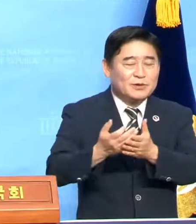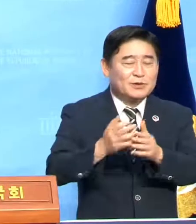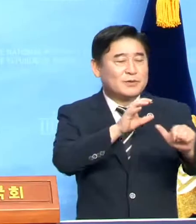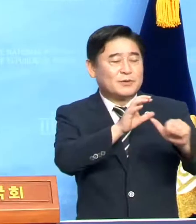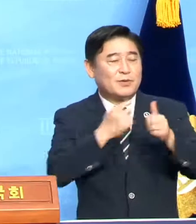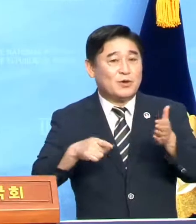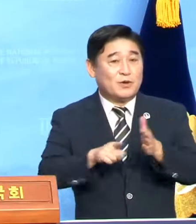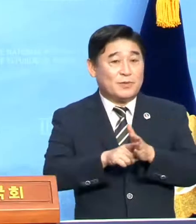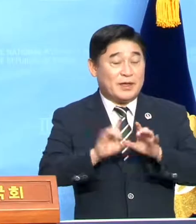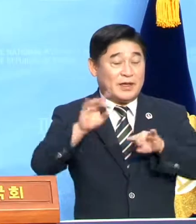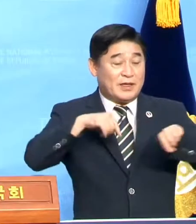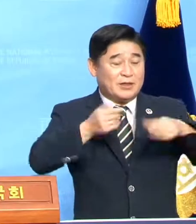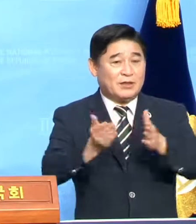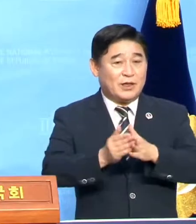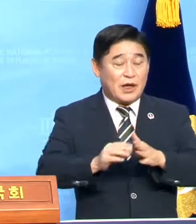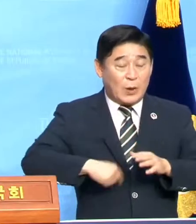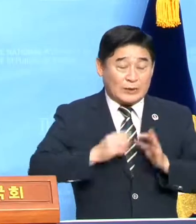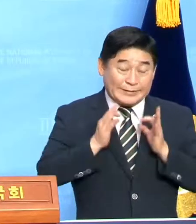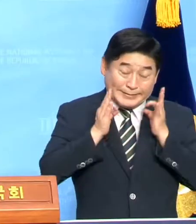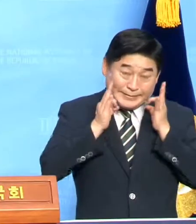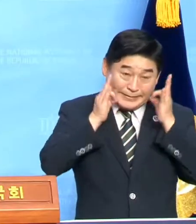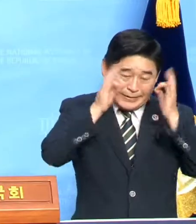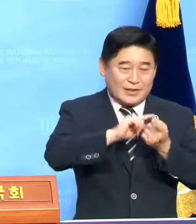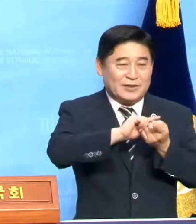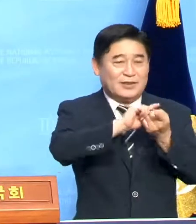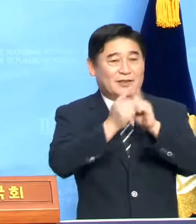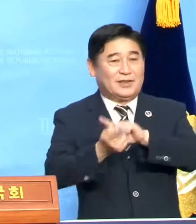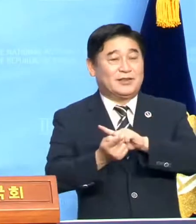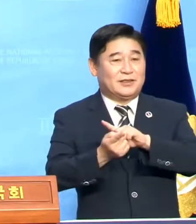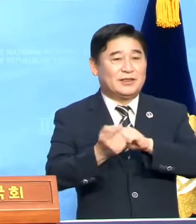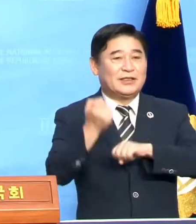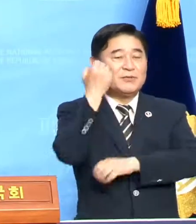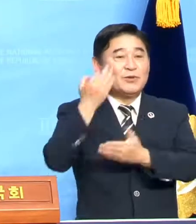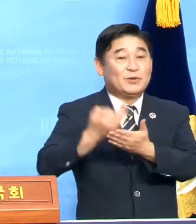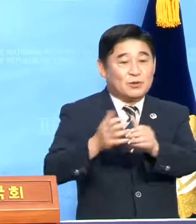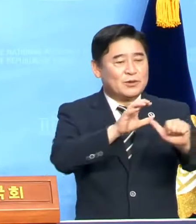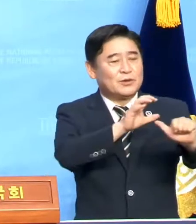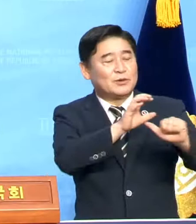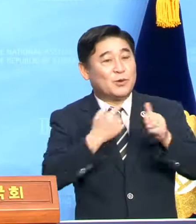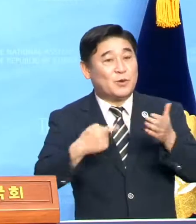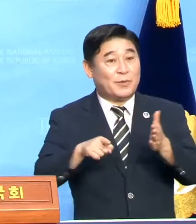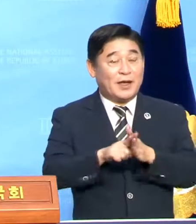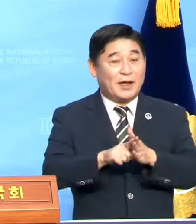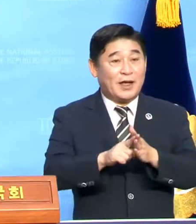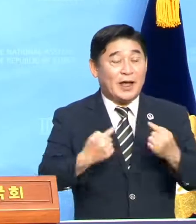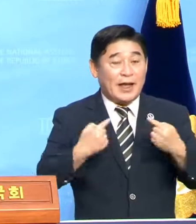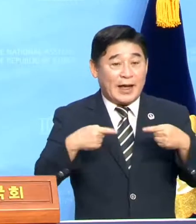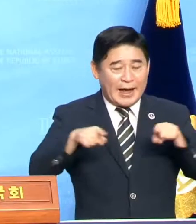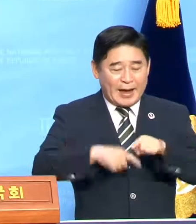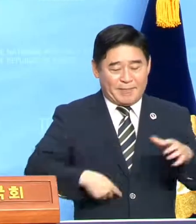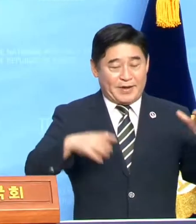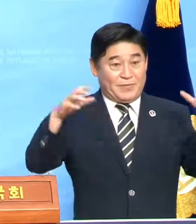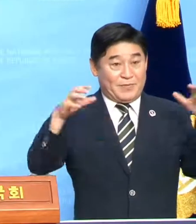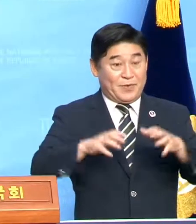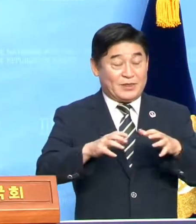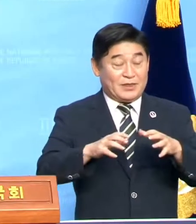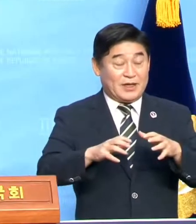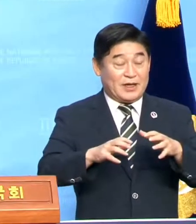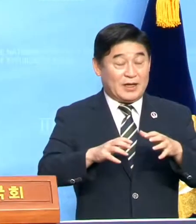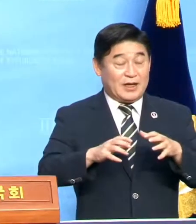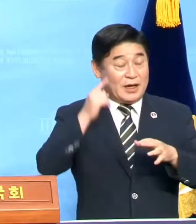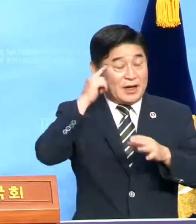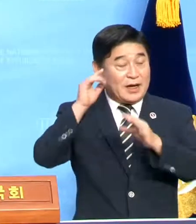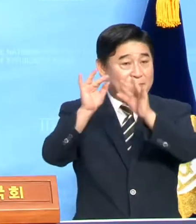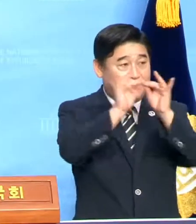정당들이 혼자 고군분투하는 대신 기본소득 도입을 위해 함께 힘을 모아야 한다 고 깊이